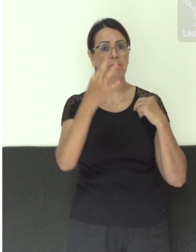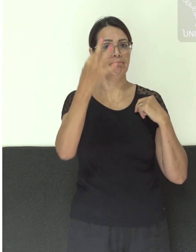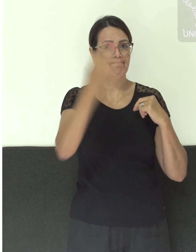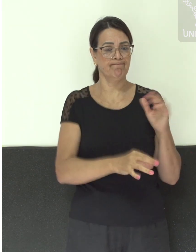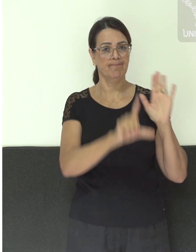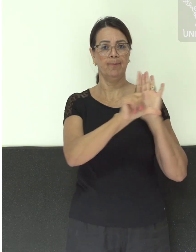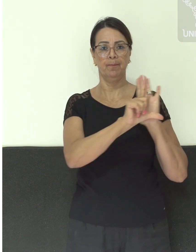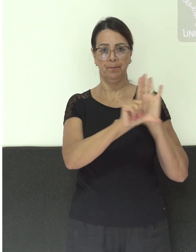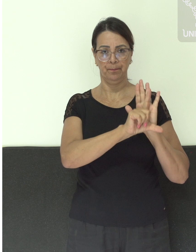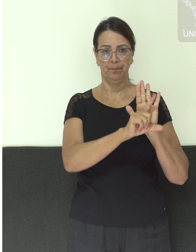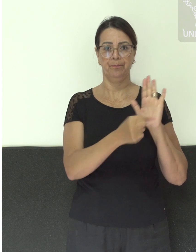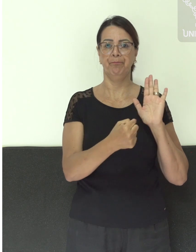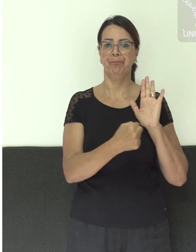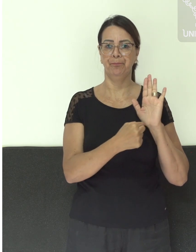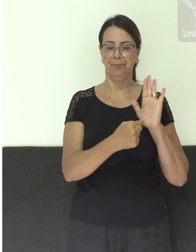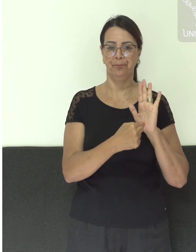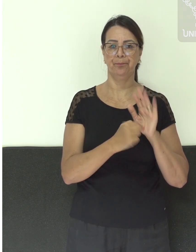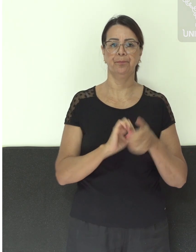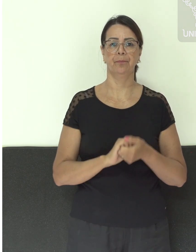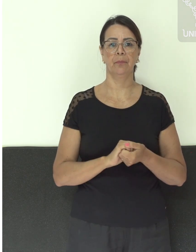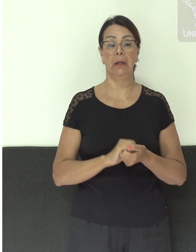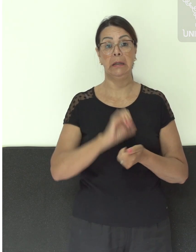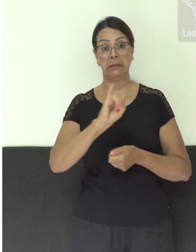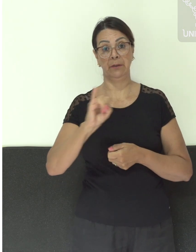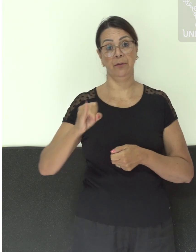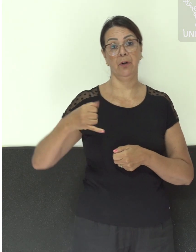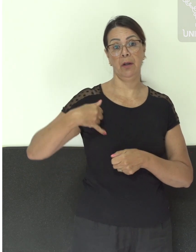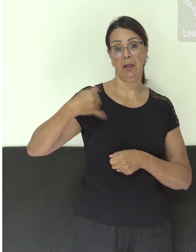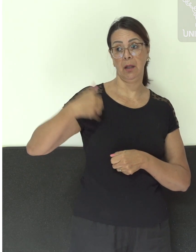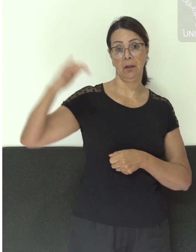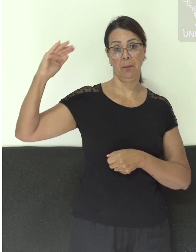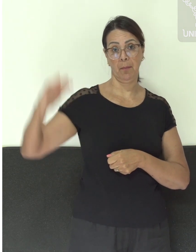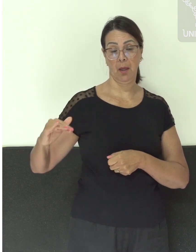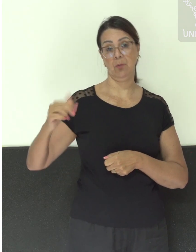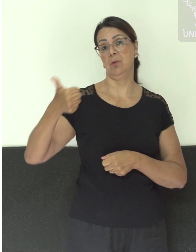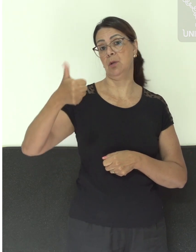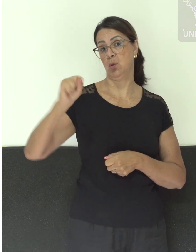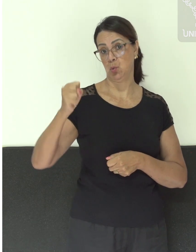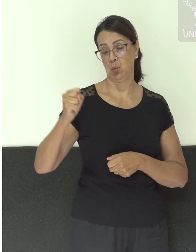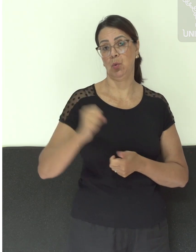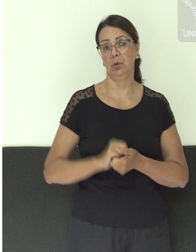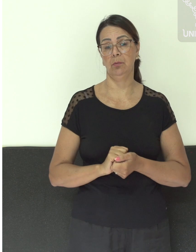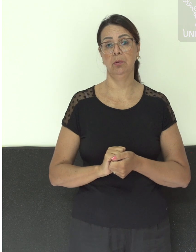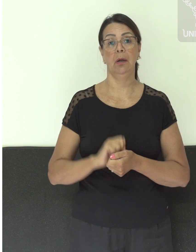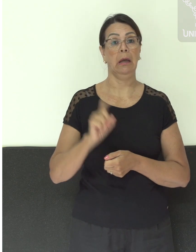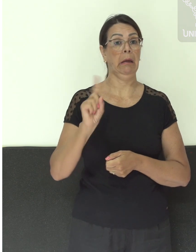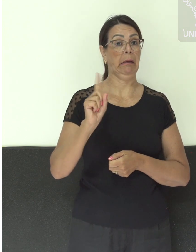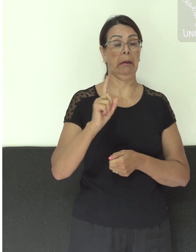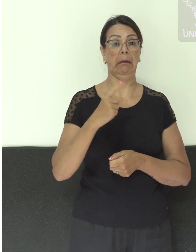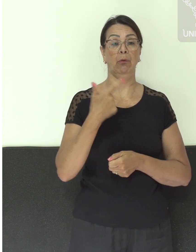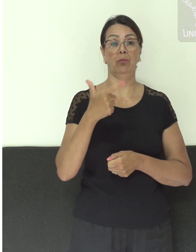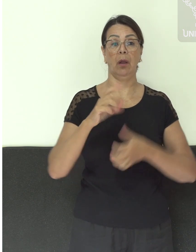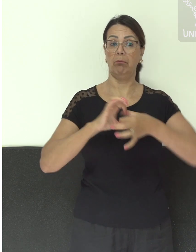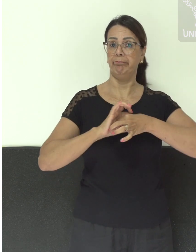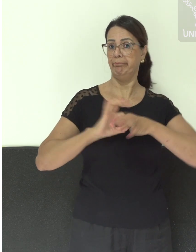legalmente constituído, isso no caso dos menores de 18 anos, que não sejam